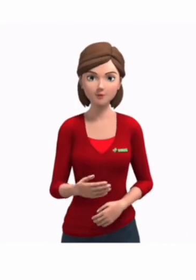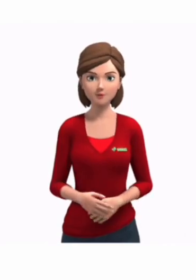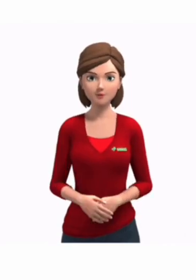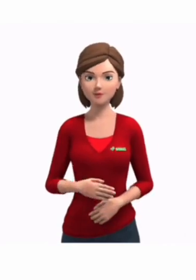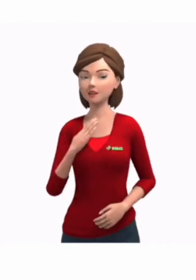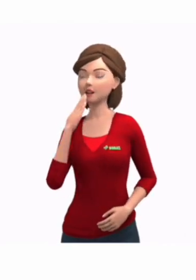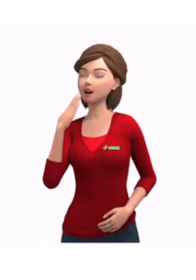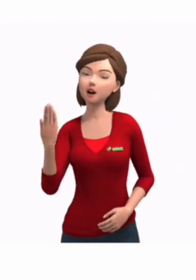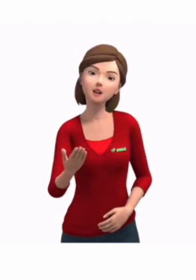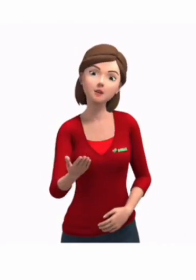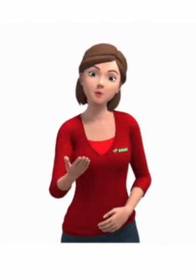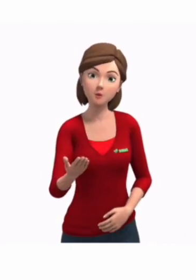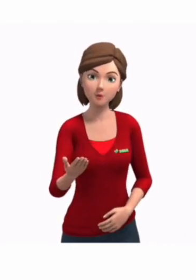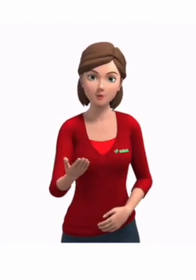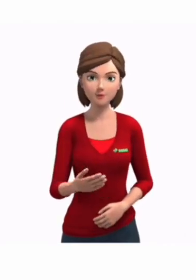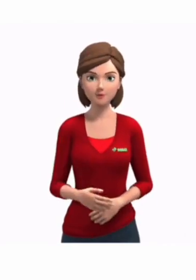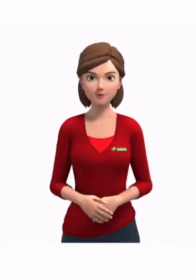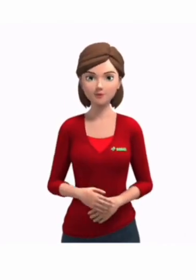cas.